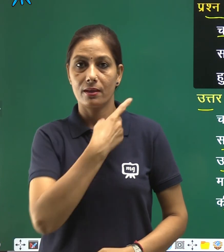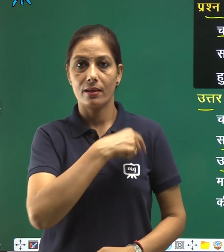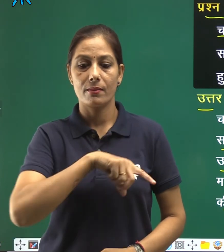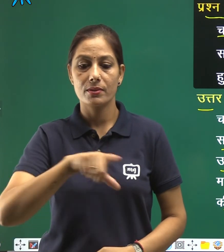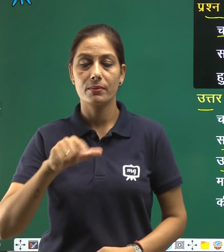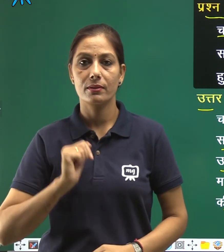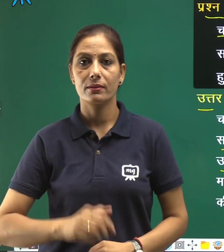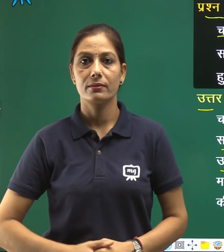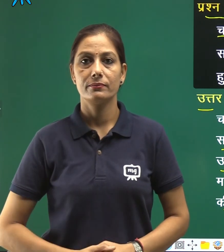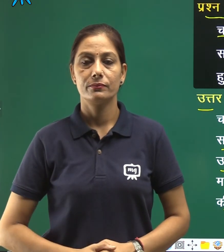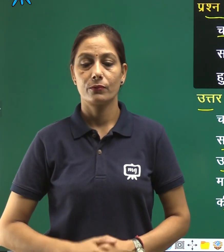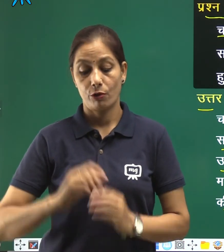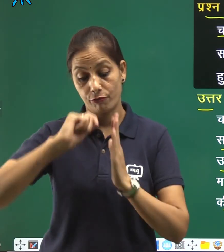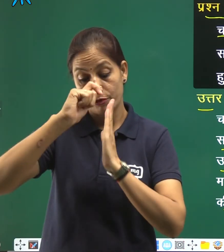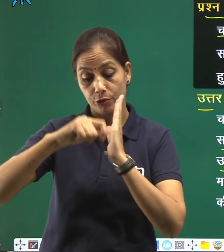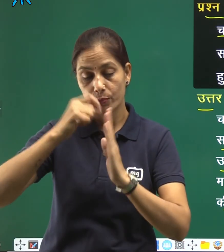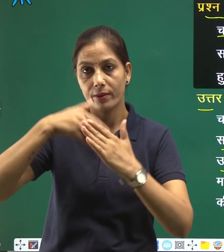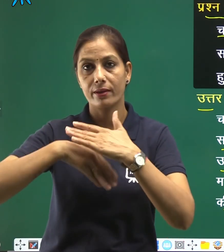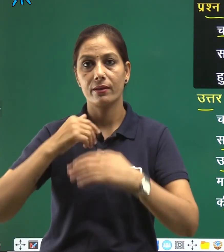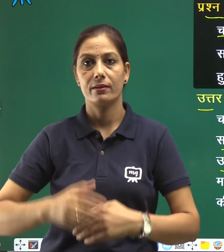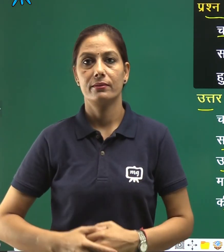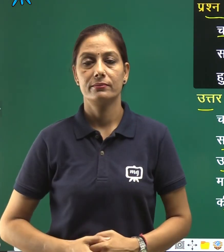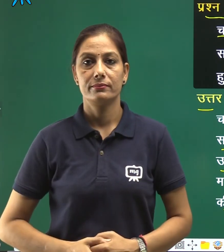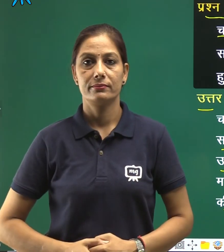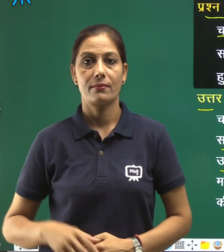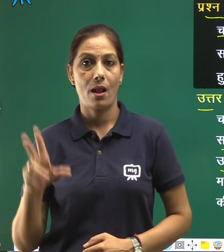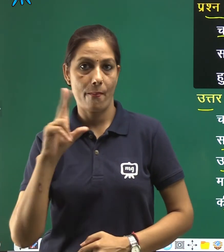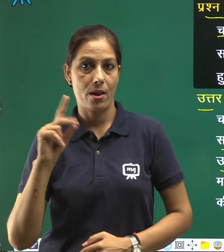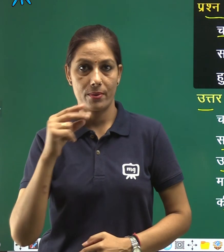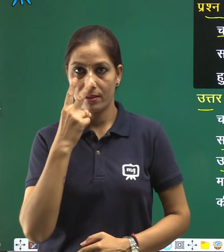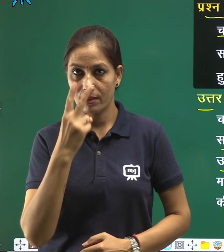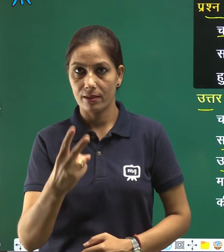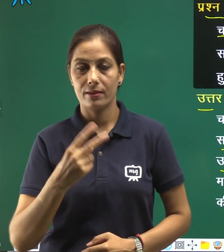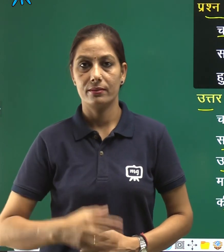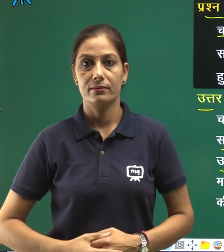आप वीडियो में बार बार देखें,